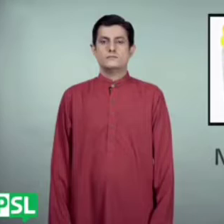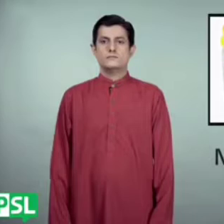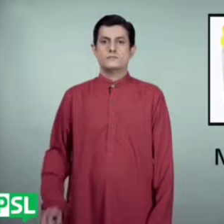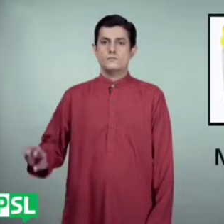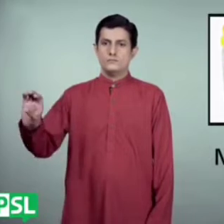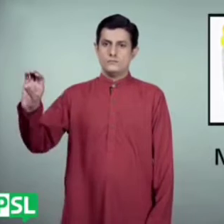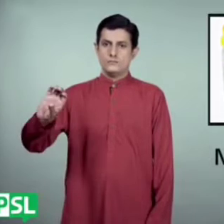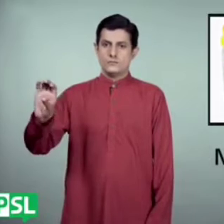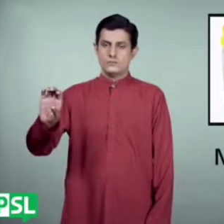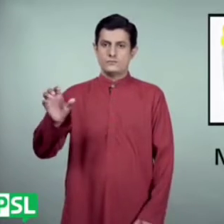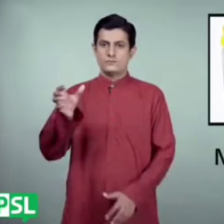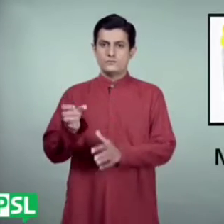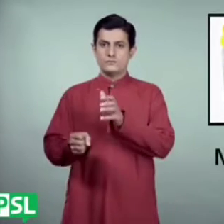ملک پاؤڈر,